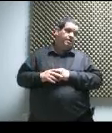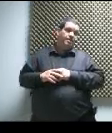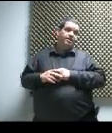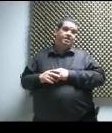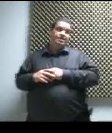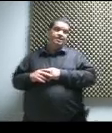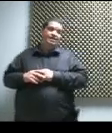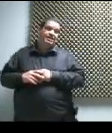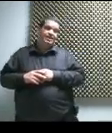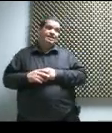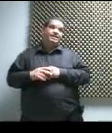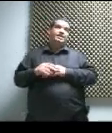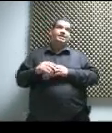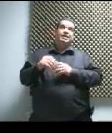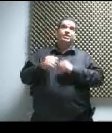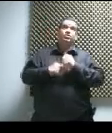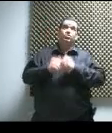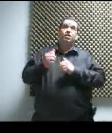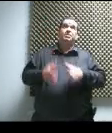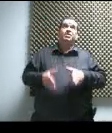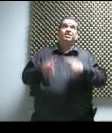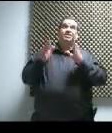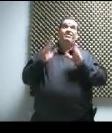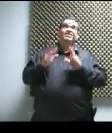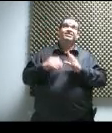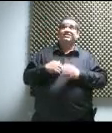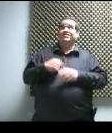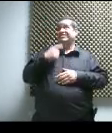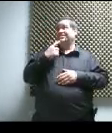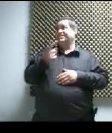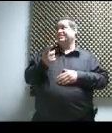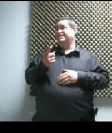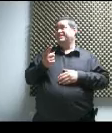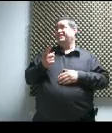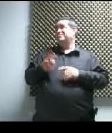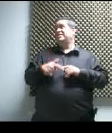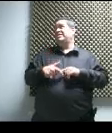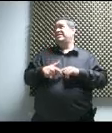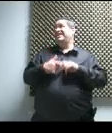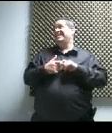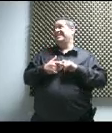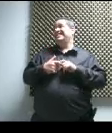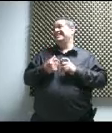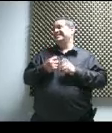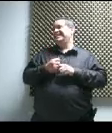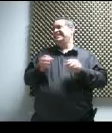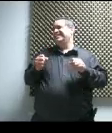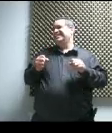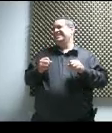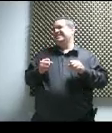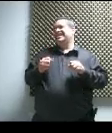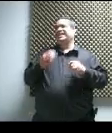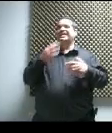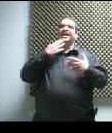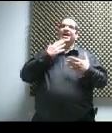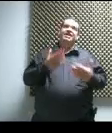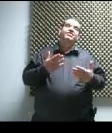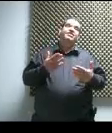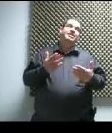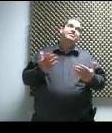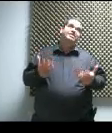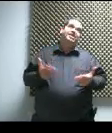Te digo yo estructuralmente. Mira, que ella está diciendo que vamos por una pausa y te salvo la campana. Gracias por